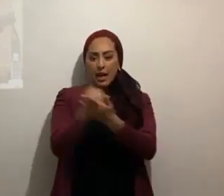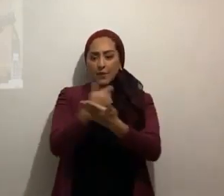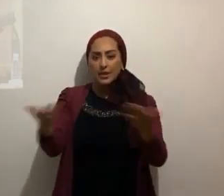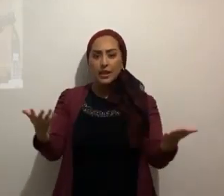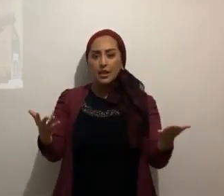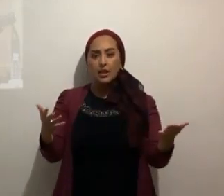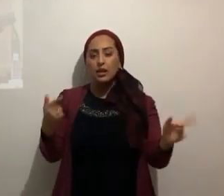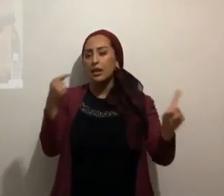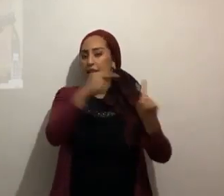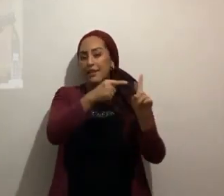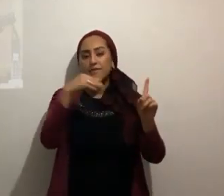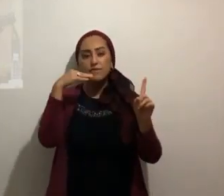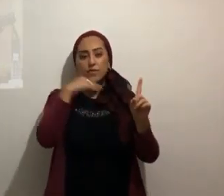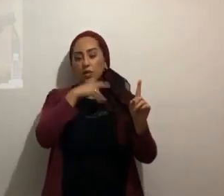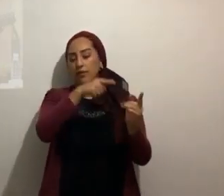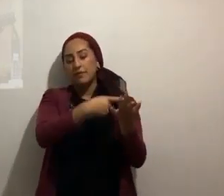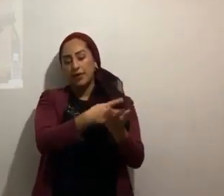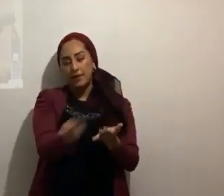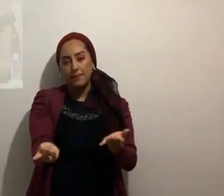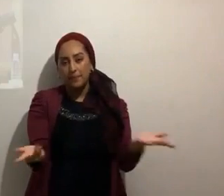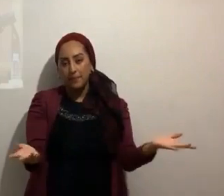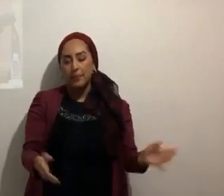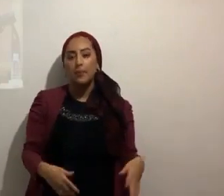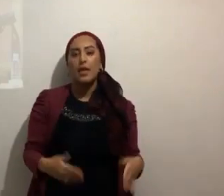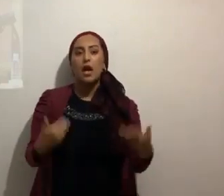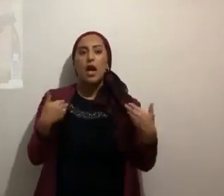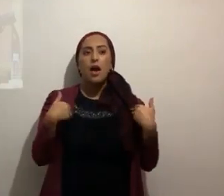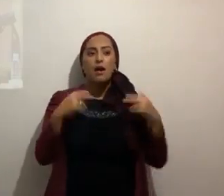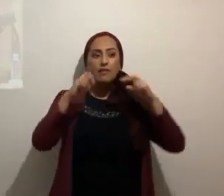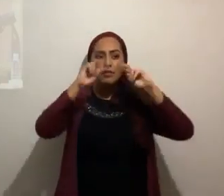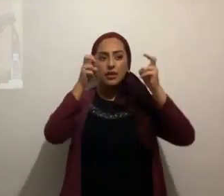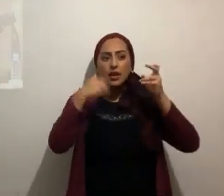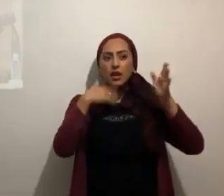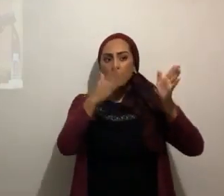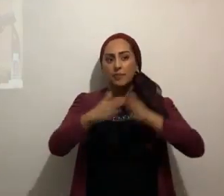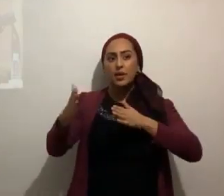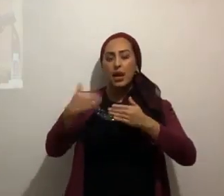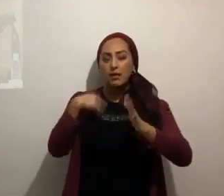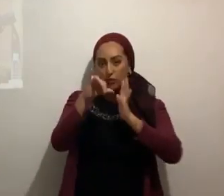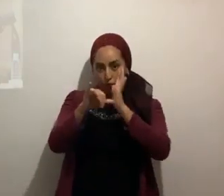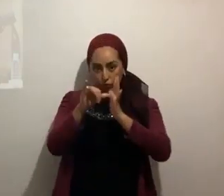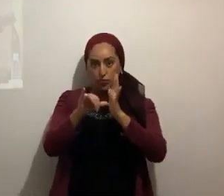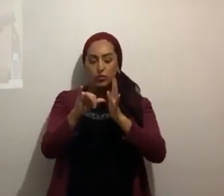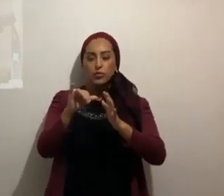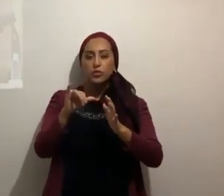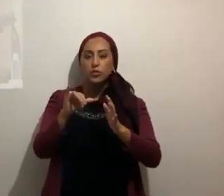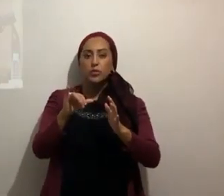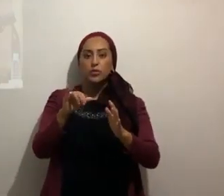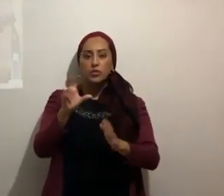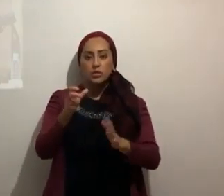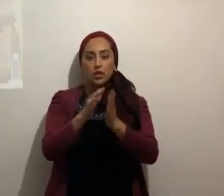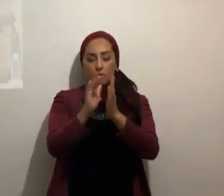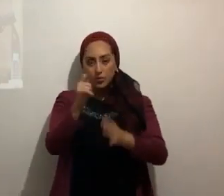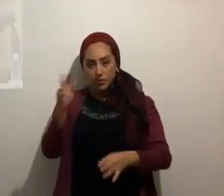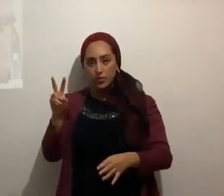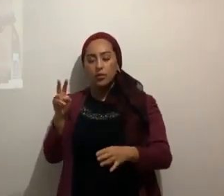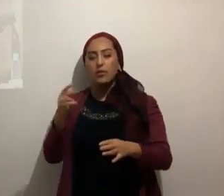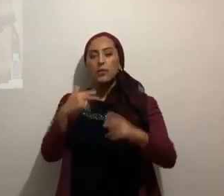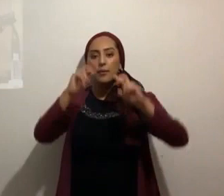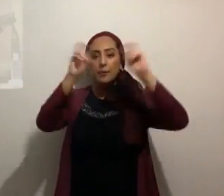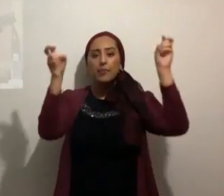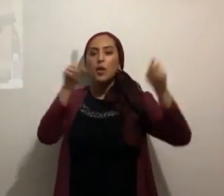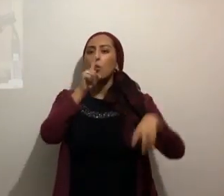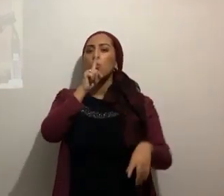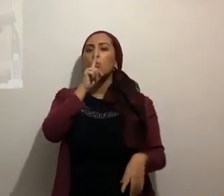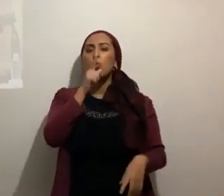verdadero mesiánico, ese está reprobado. Hay un curso que le titulé, está en este mismo canal, ¿quién es un verdadero